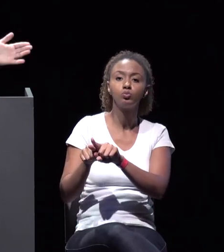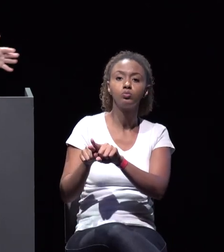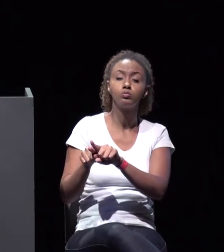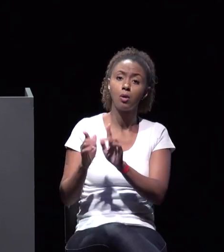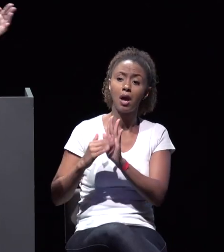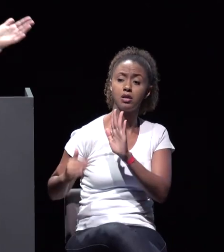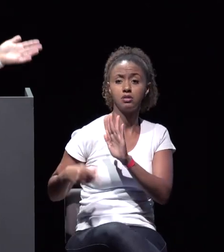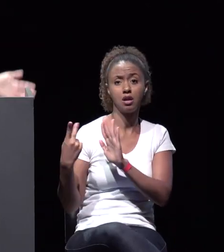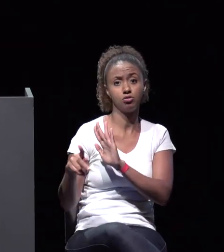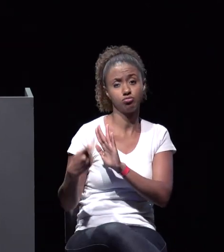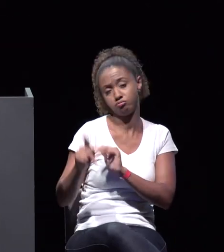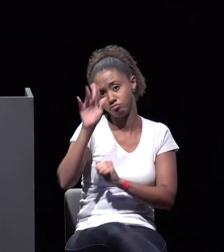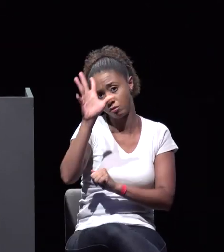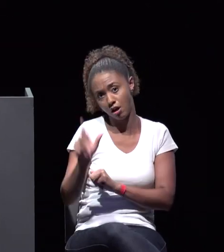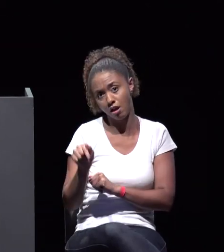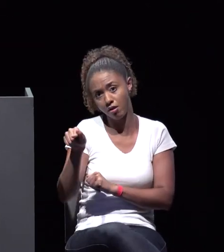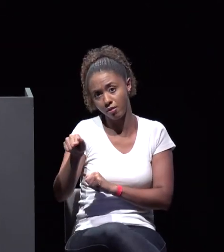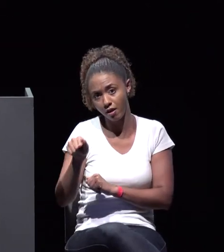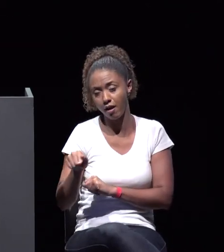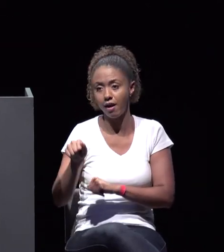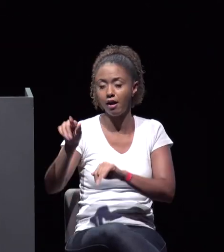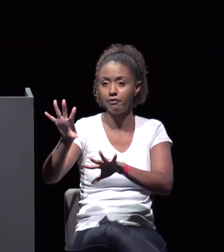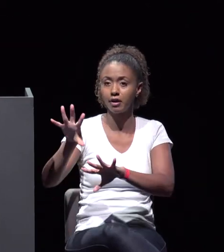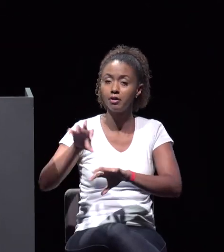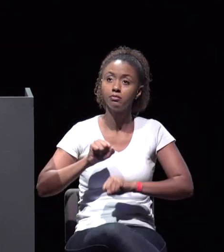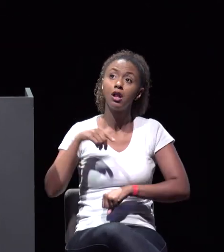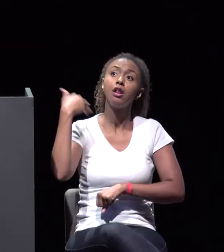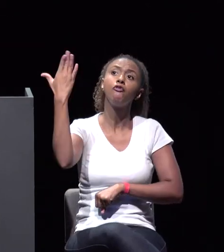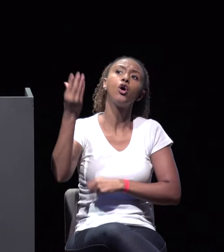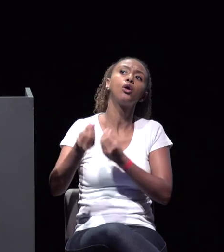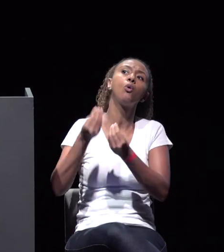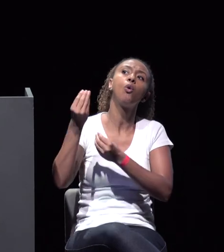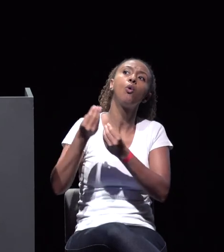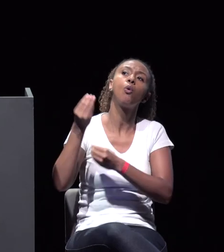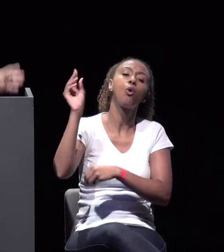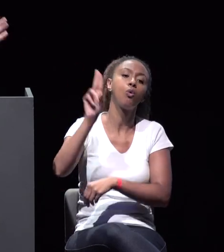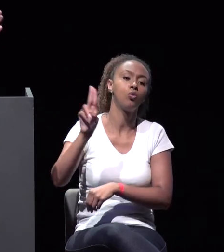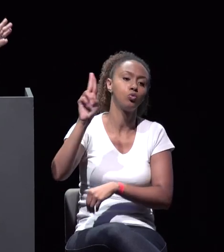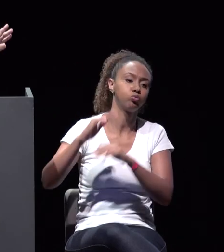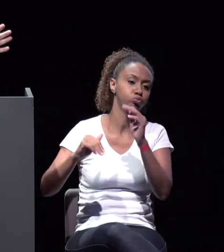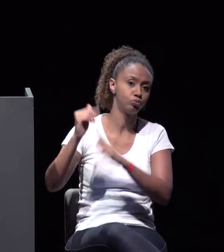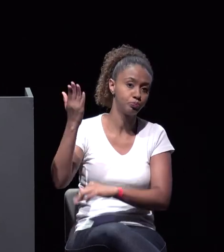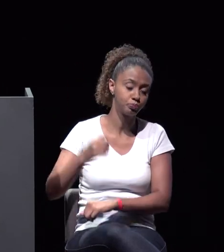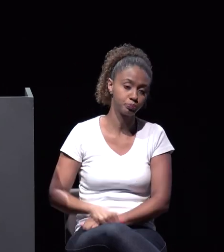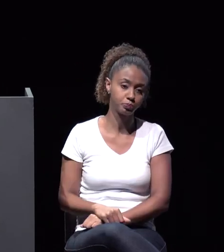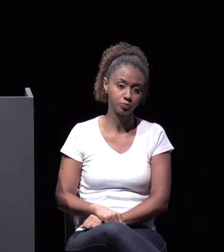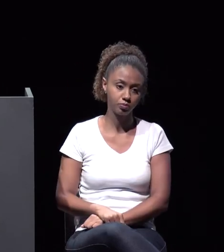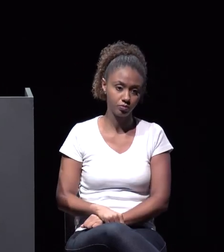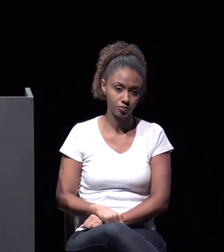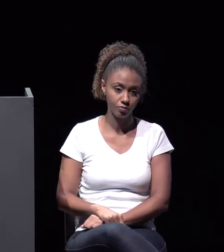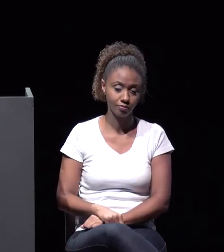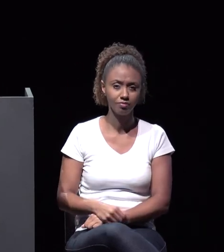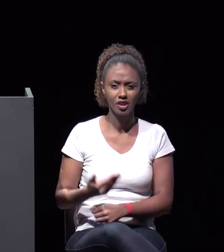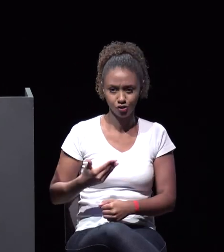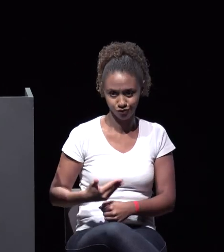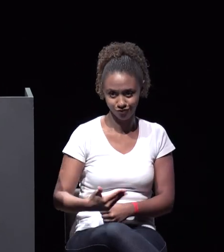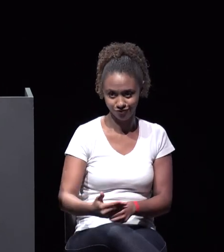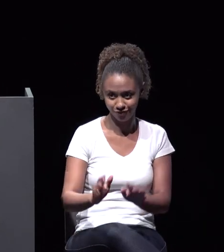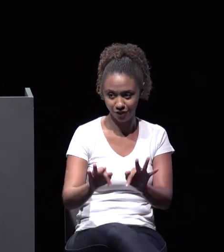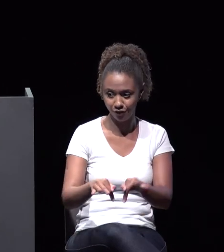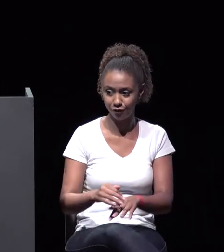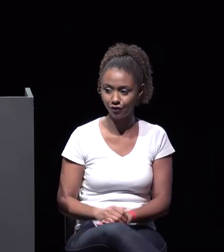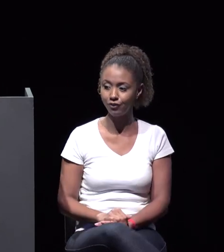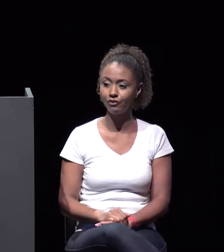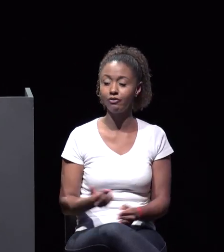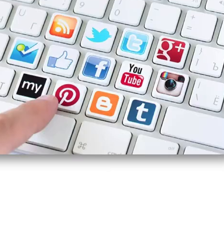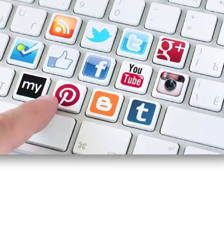casas de santo e fora também assim como ele é usado e aí a gente chega aqui já quase finalizando nas mídias digitais